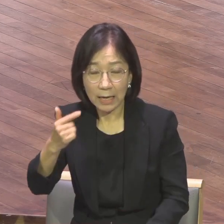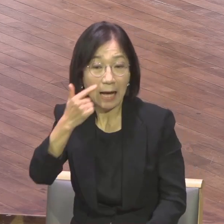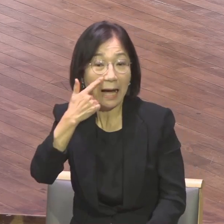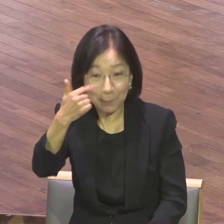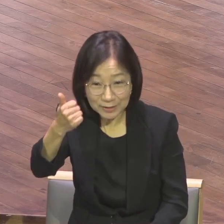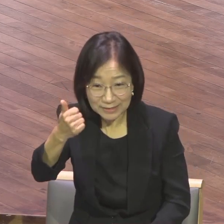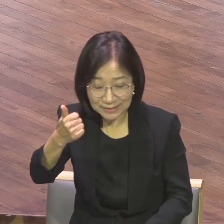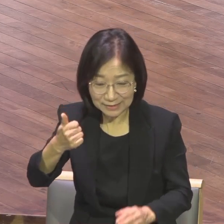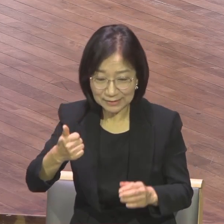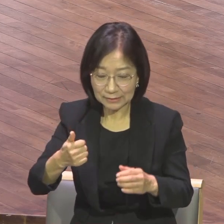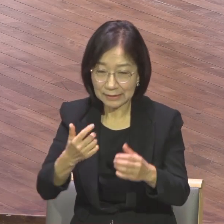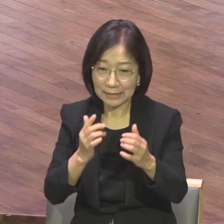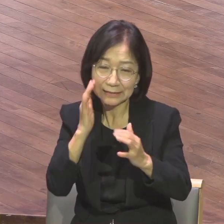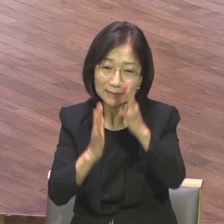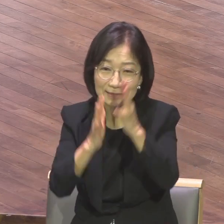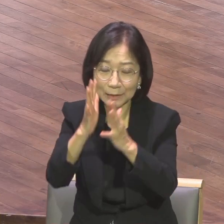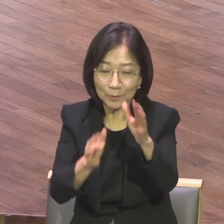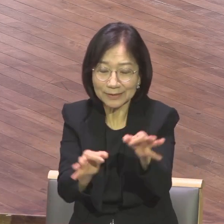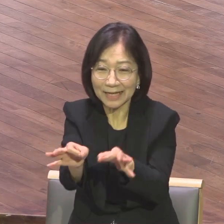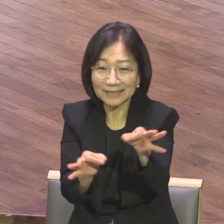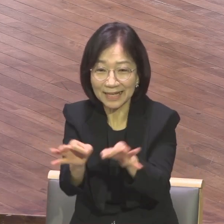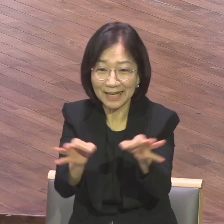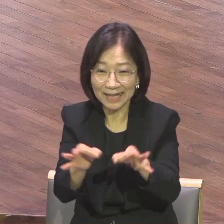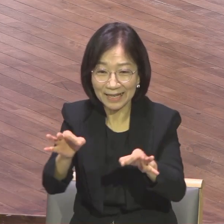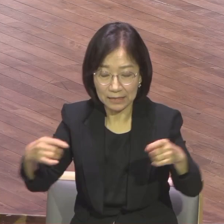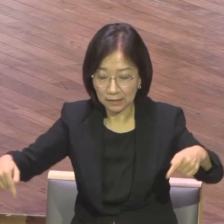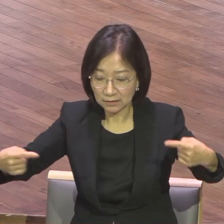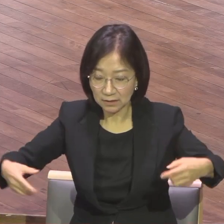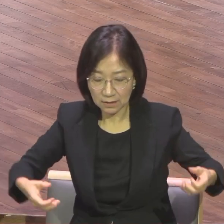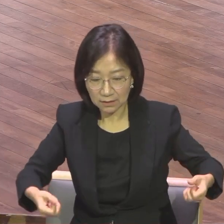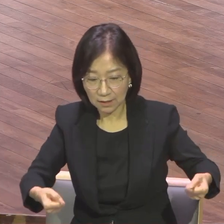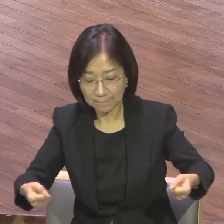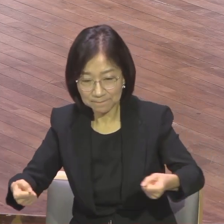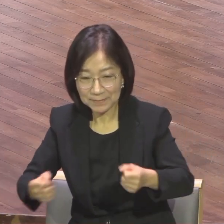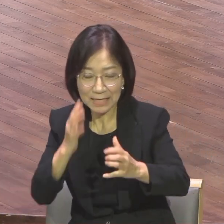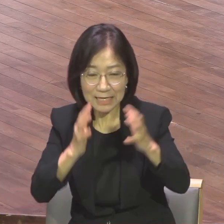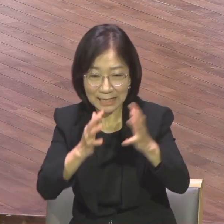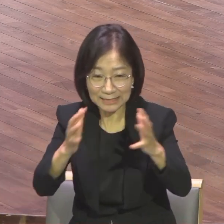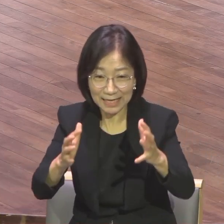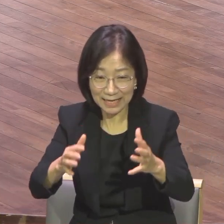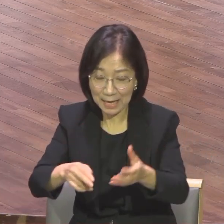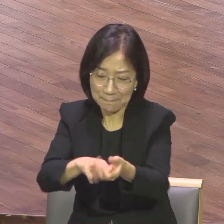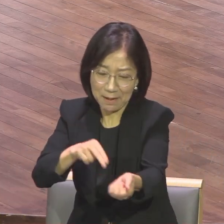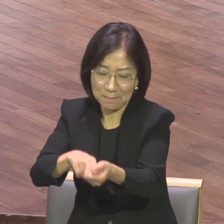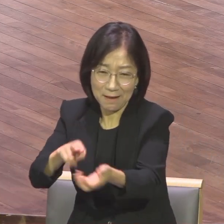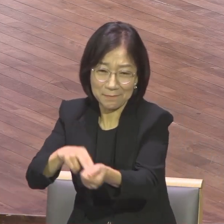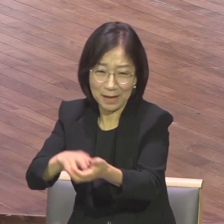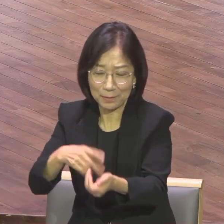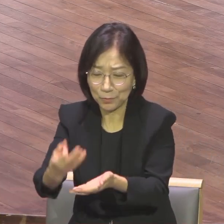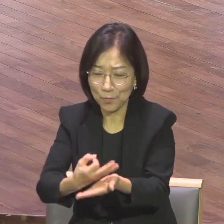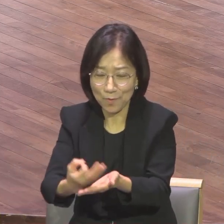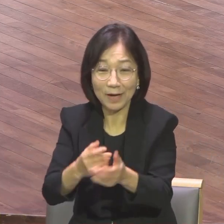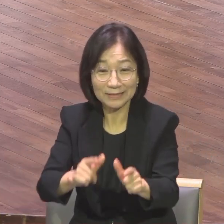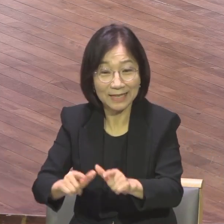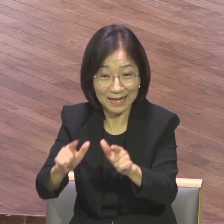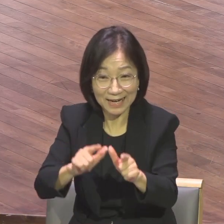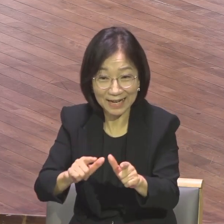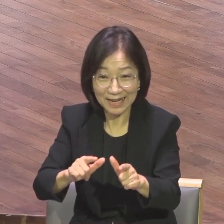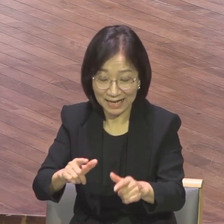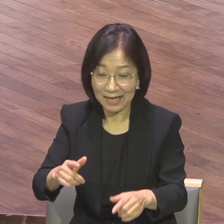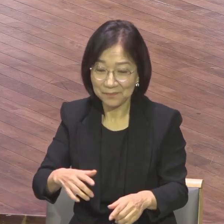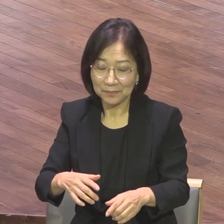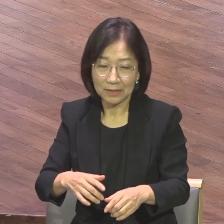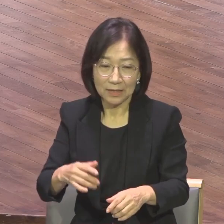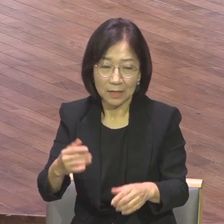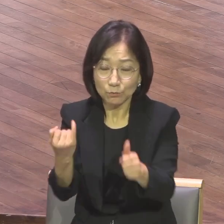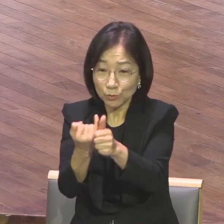부인은 밀고 그 남편은 끌고 그렇게 하루하루 일당을 하루하루 사는 분들이었는데 그 아들들이 잘